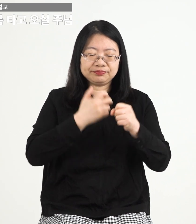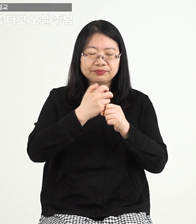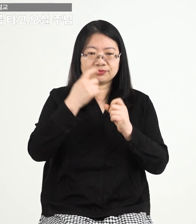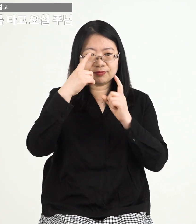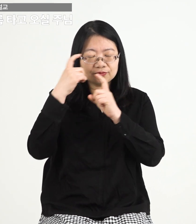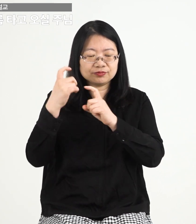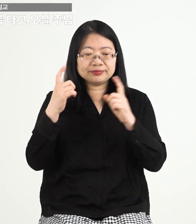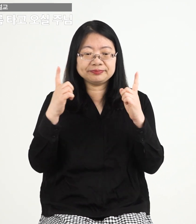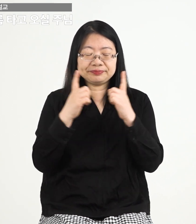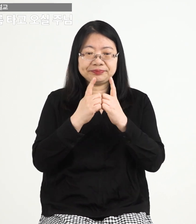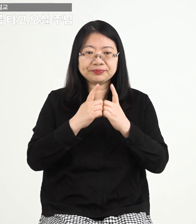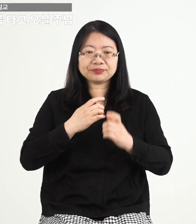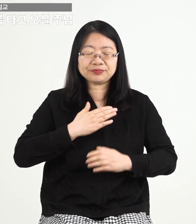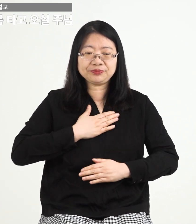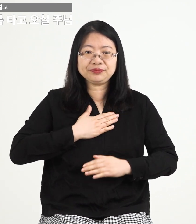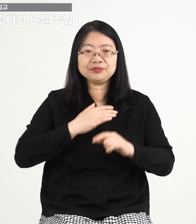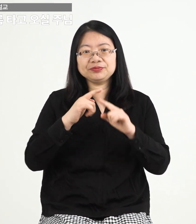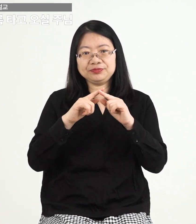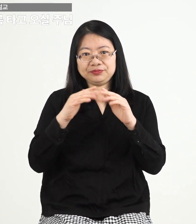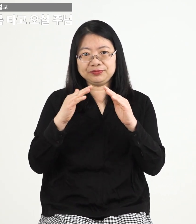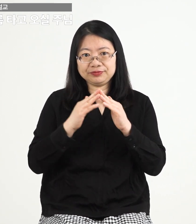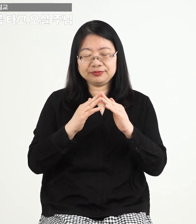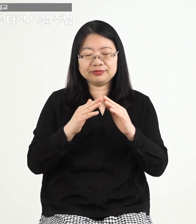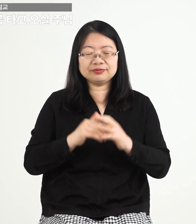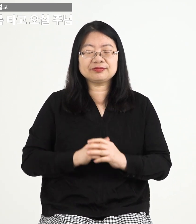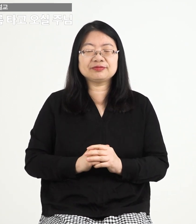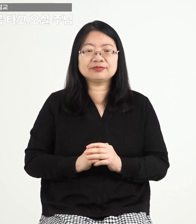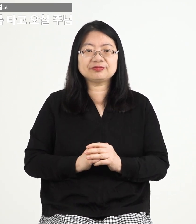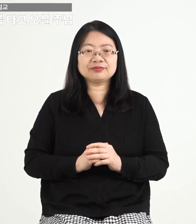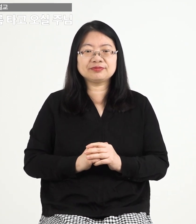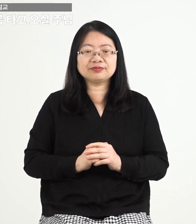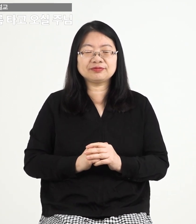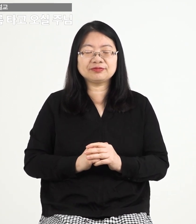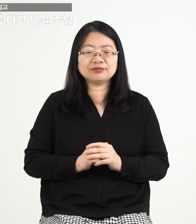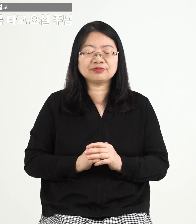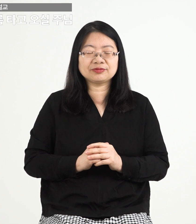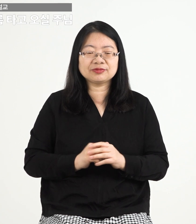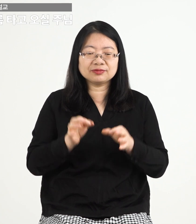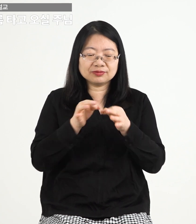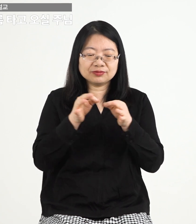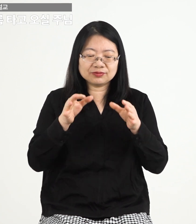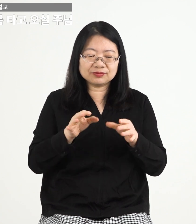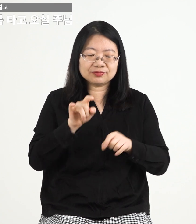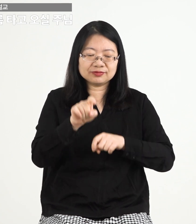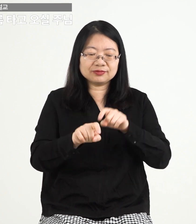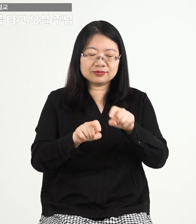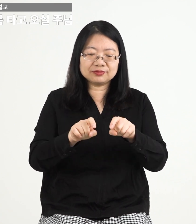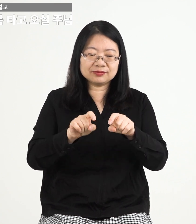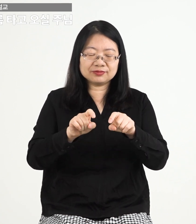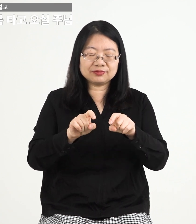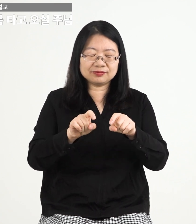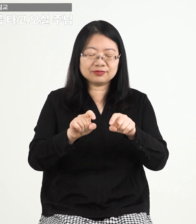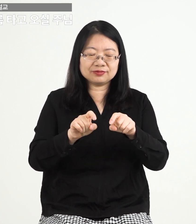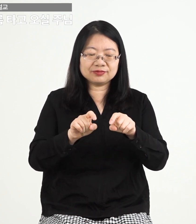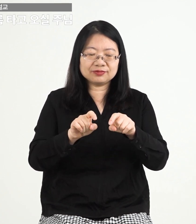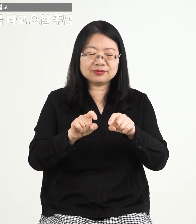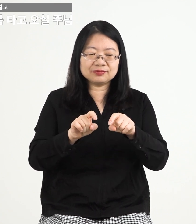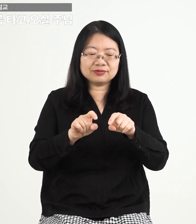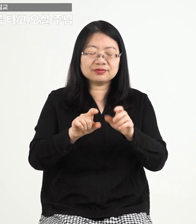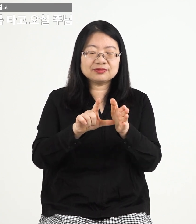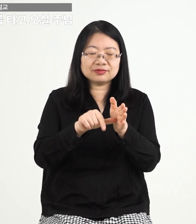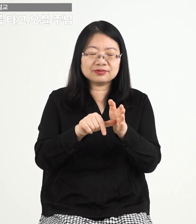우리 삼일교회가 그동안 어떻게 걸어왔고, 그래서